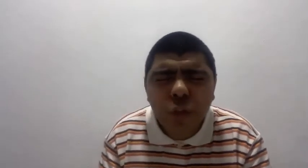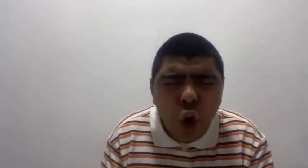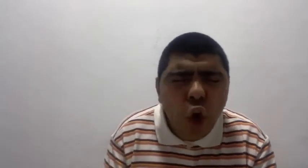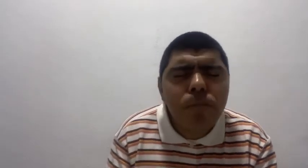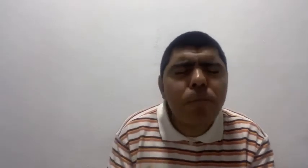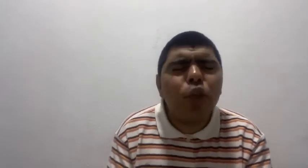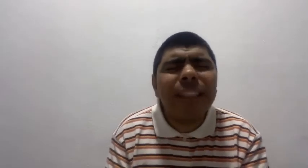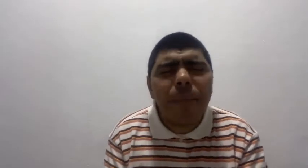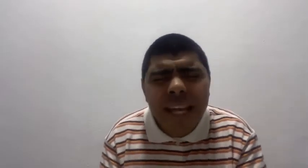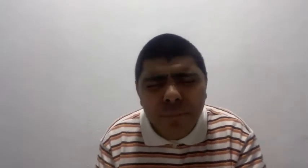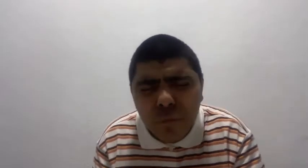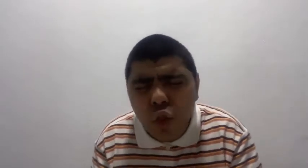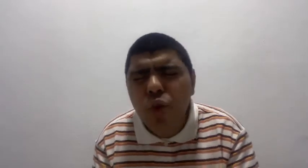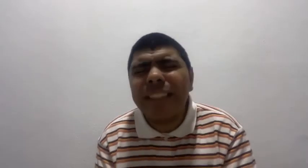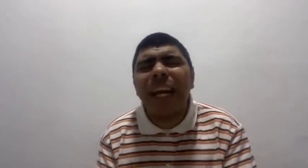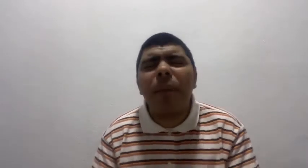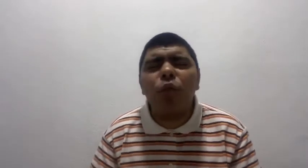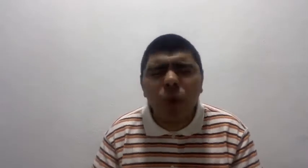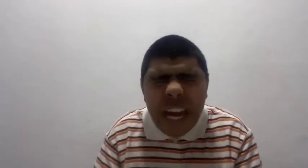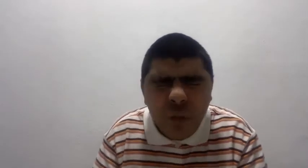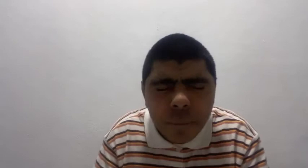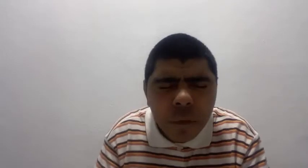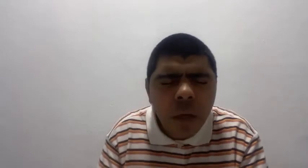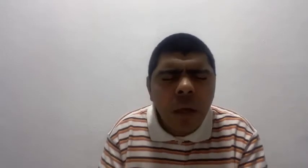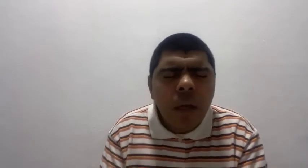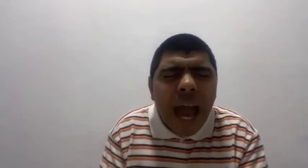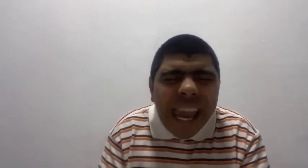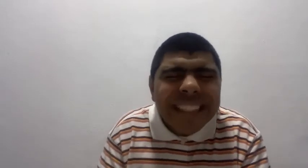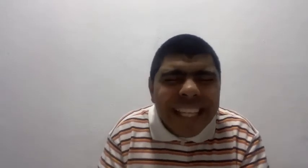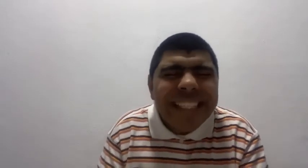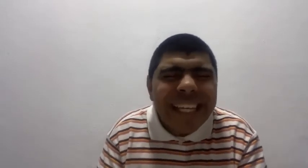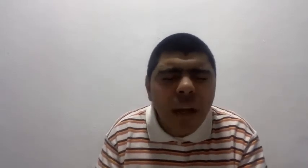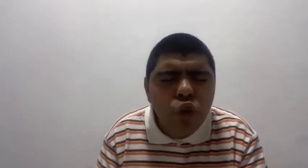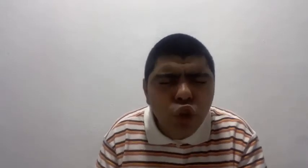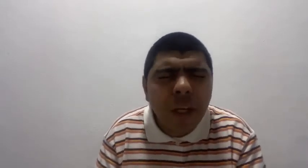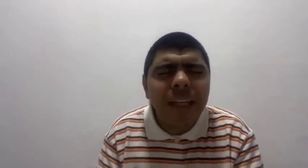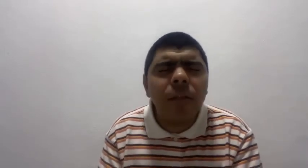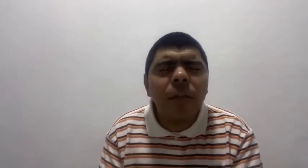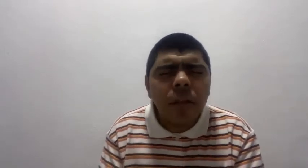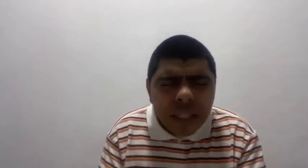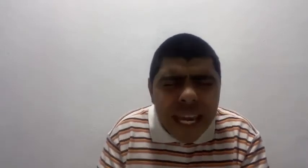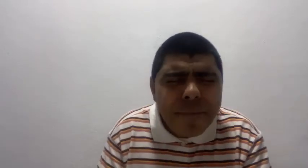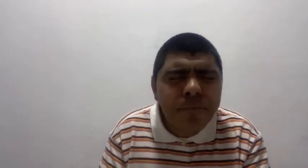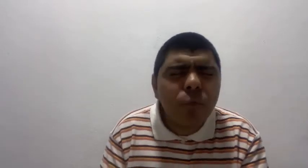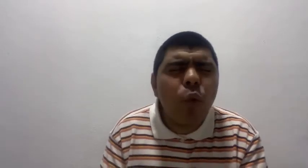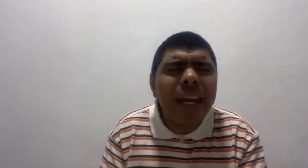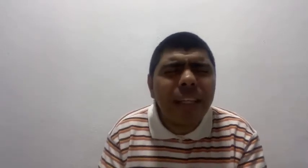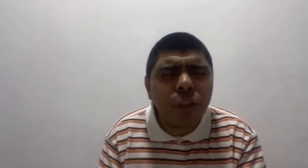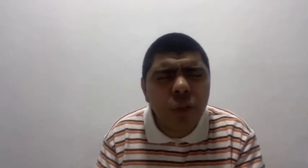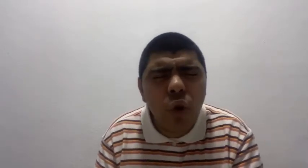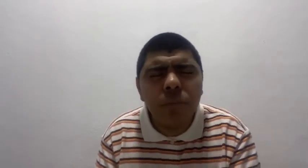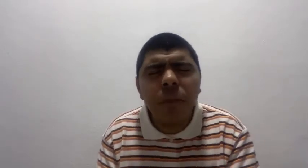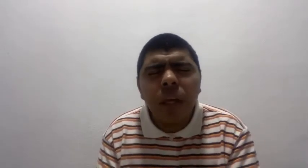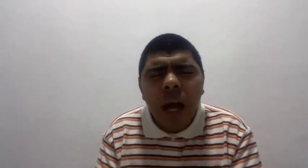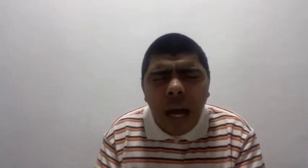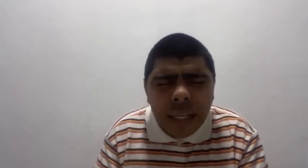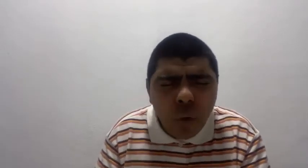nuestro comportamiento y de nuestra madurez, la gente quiera conocer quién tú eres, Señor. Aleluya,